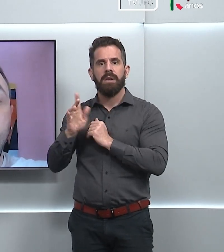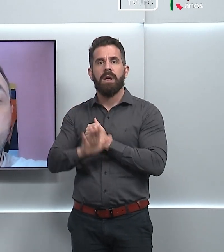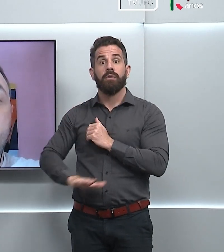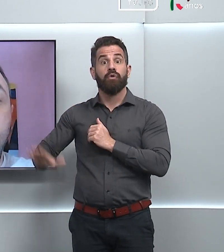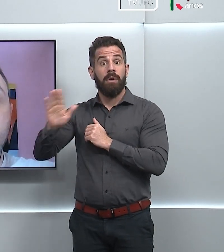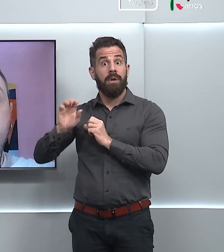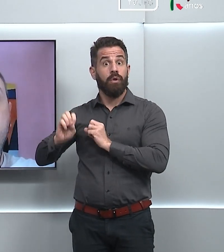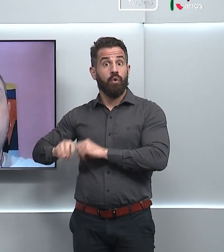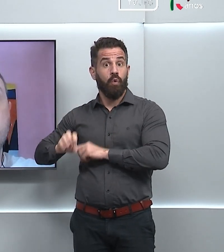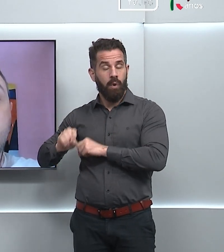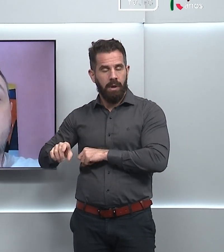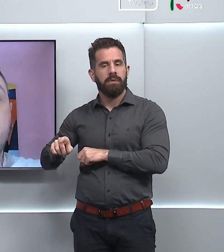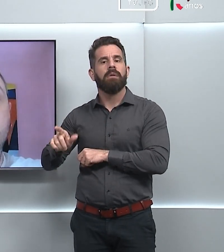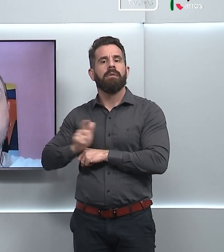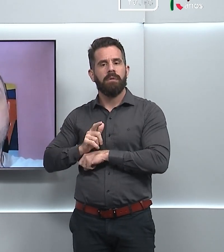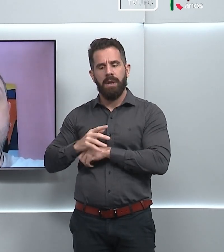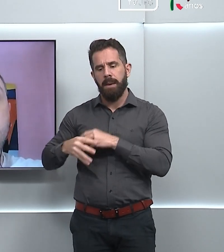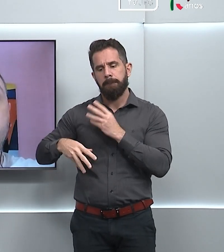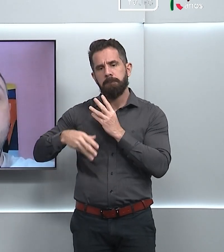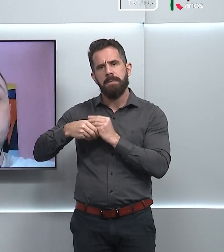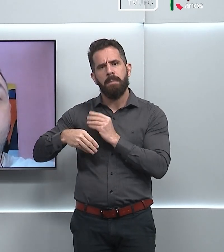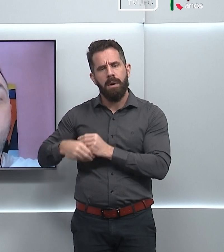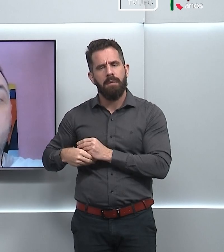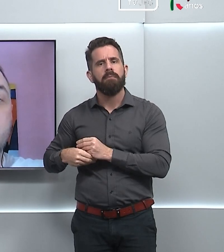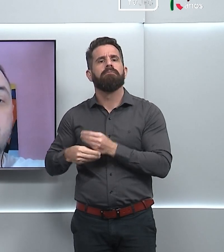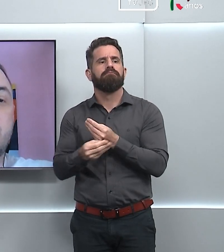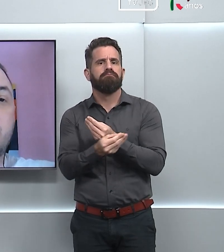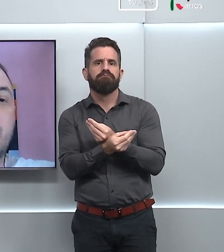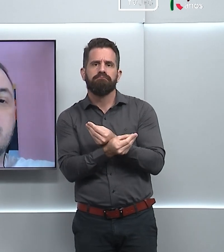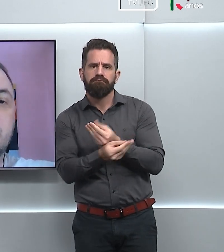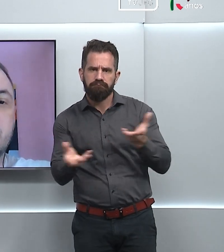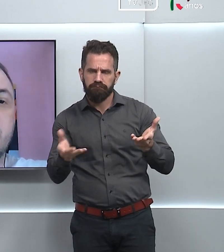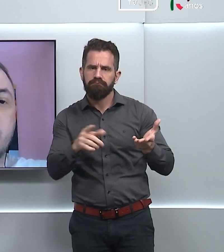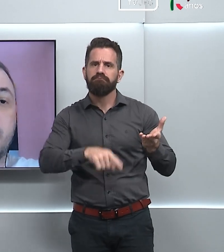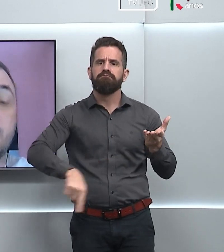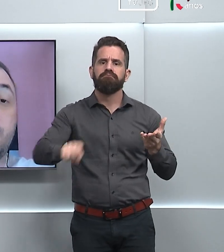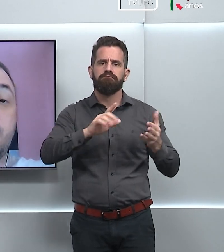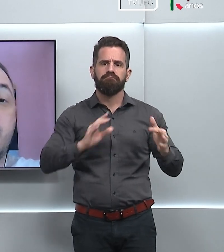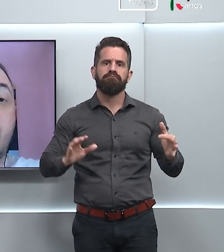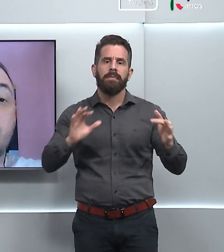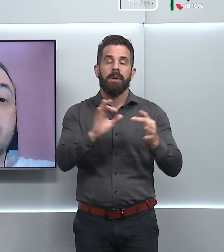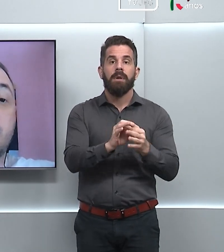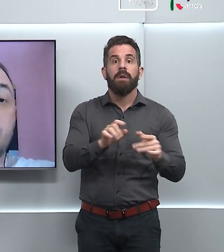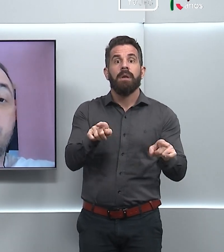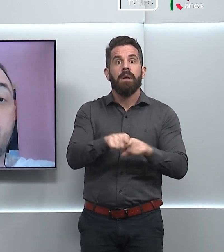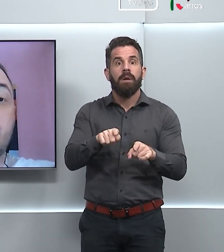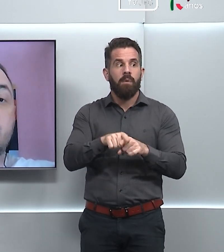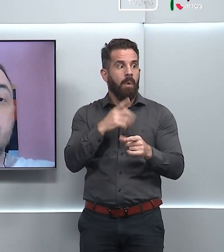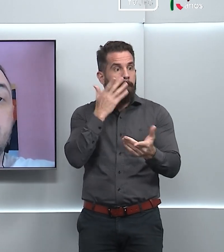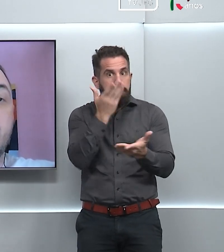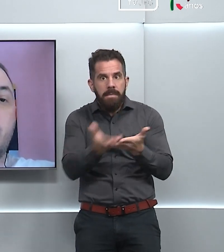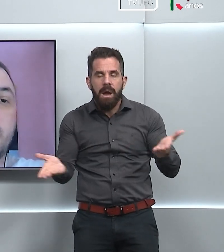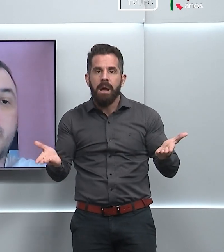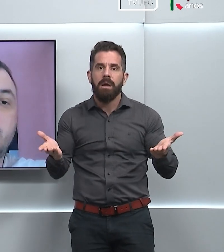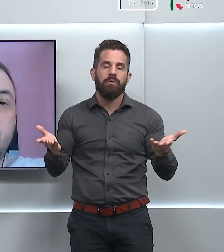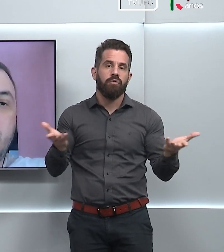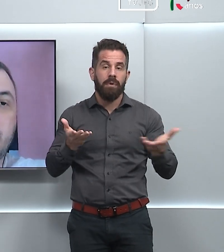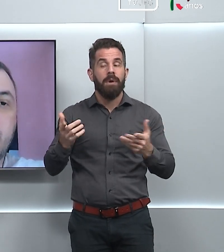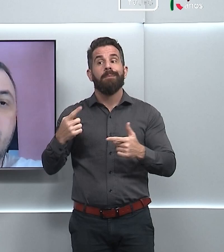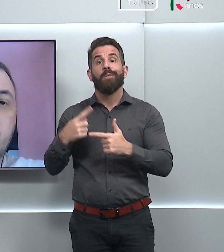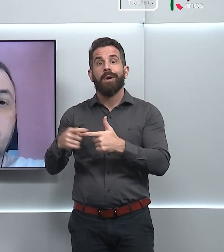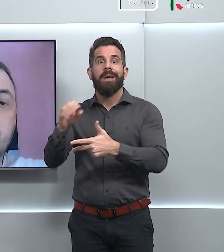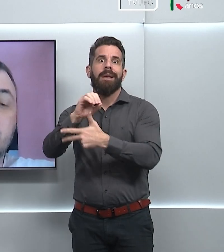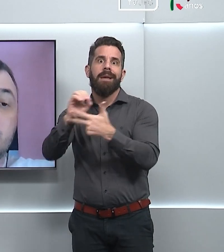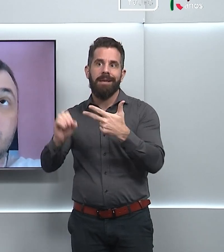para relacionar, né, os itinerários formativos com a formação geral básica, para não ficar algo tão fora do que é cobrado no